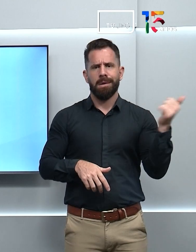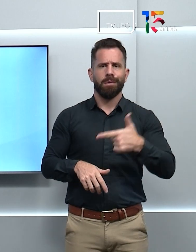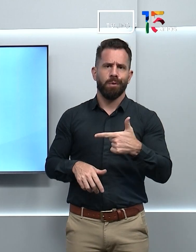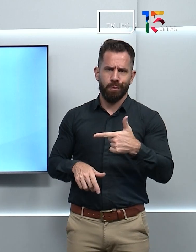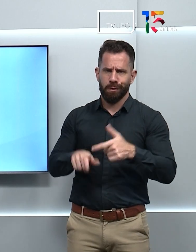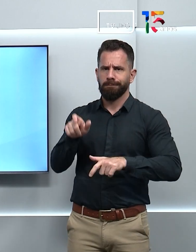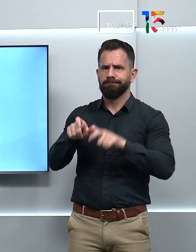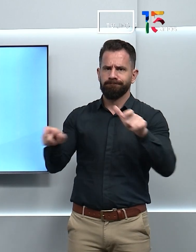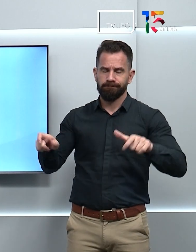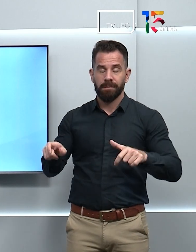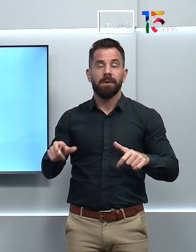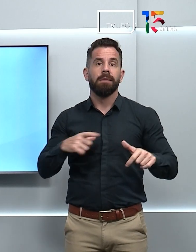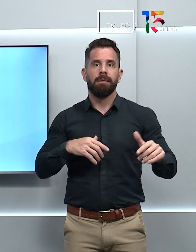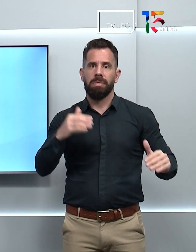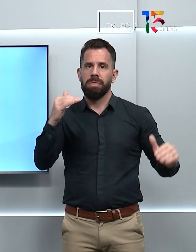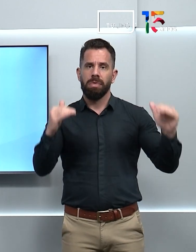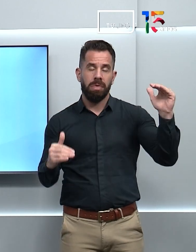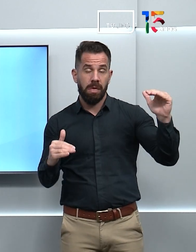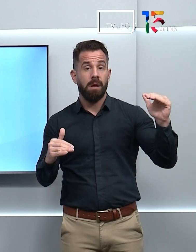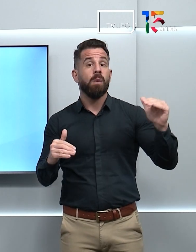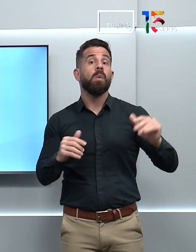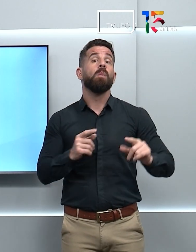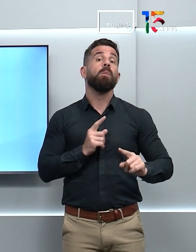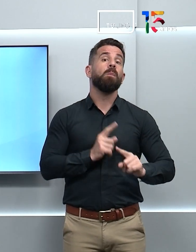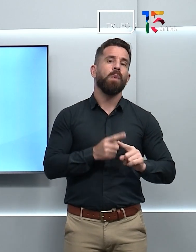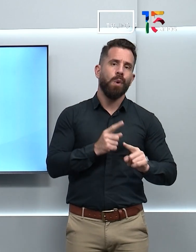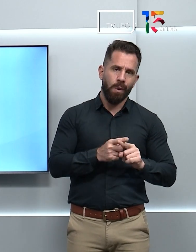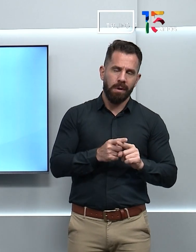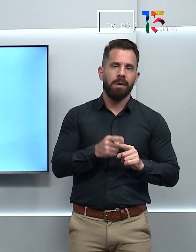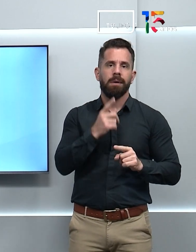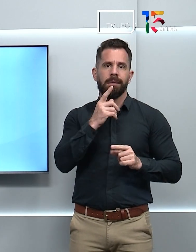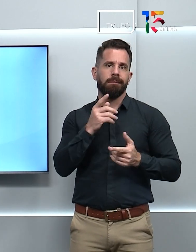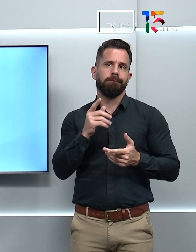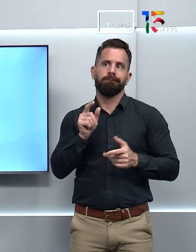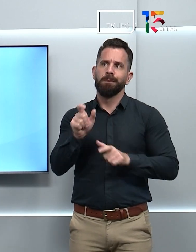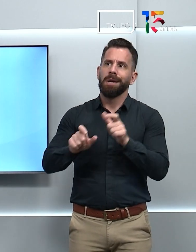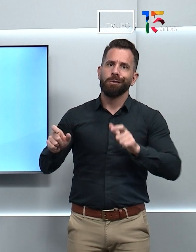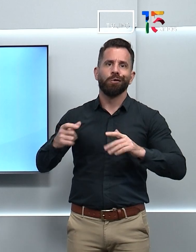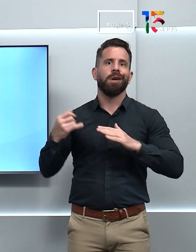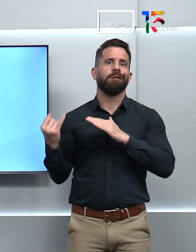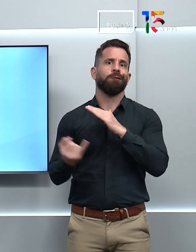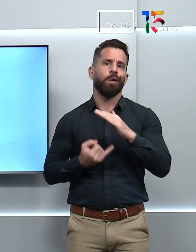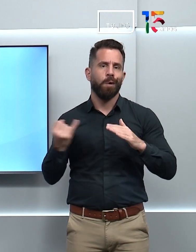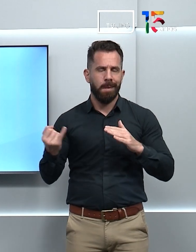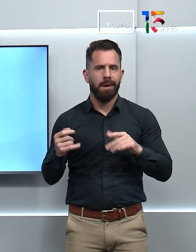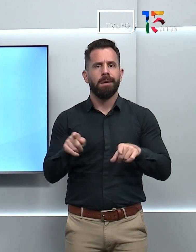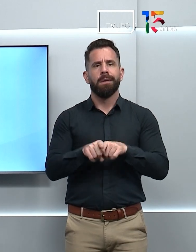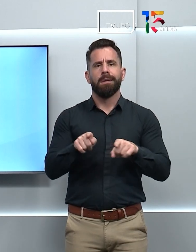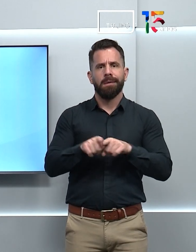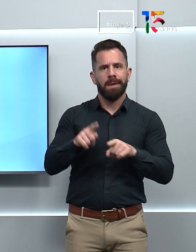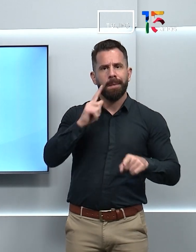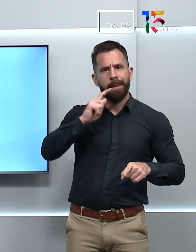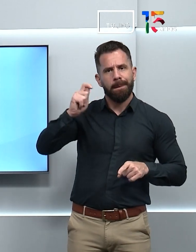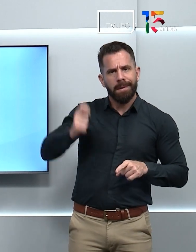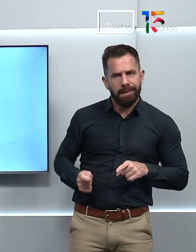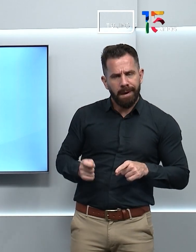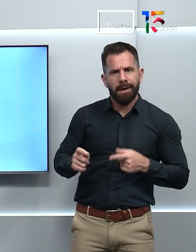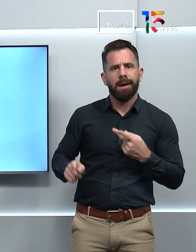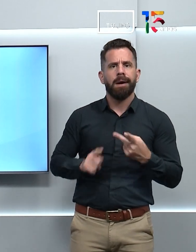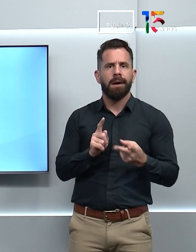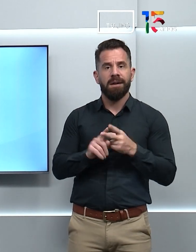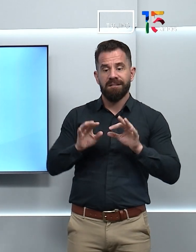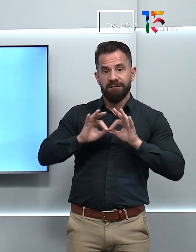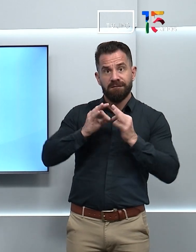A desigualdade racial pode estar relacionada à informalidade do trabalho, sistema patriarcal e cuidado